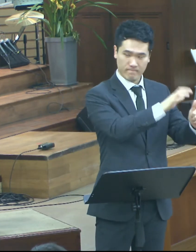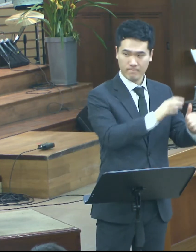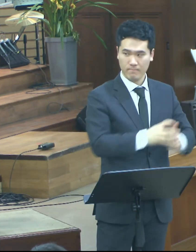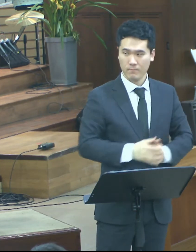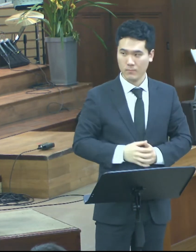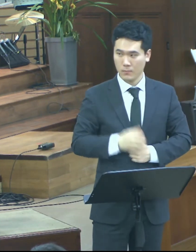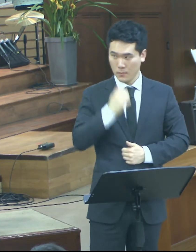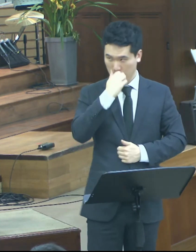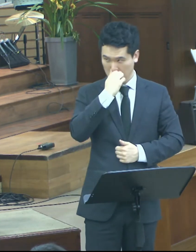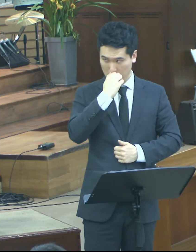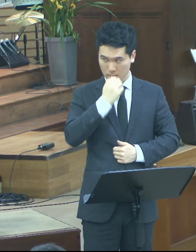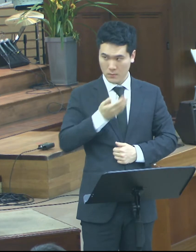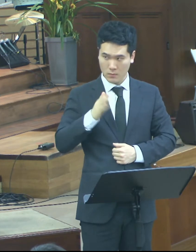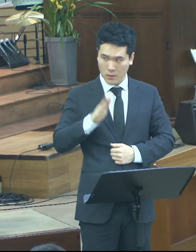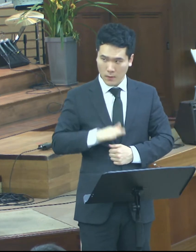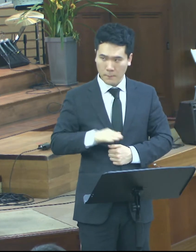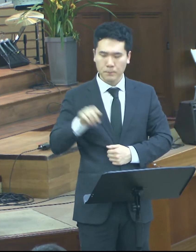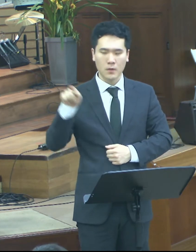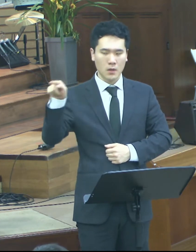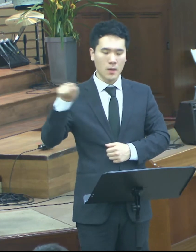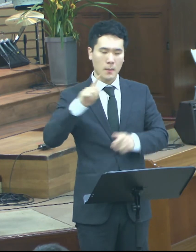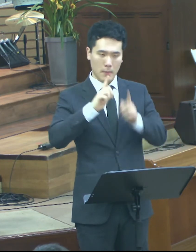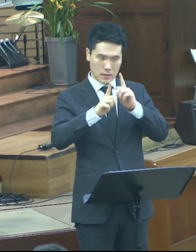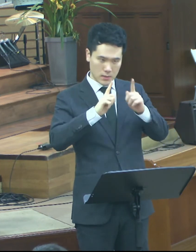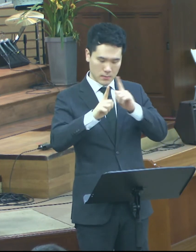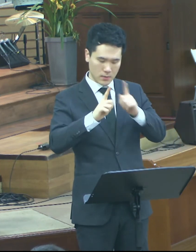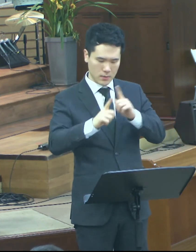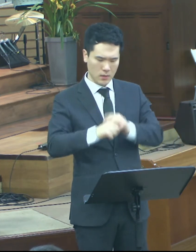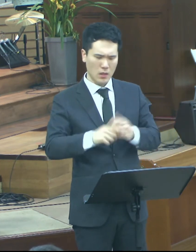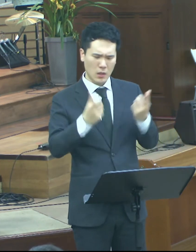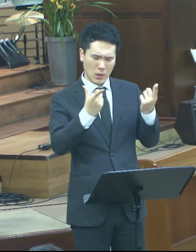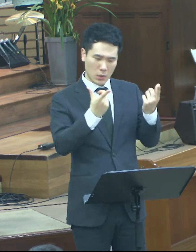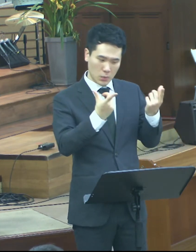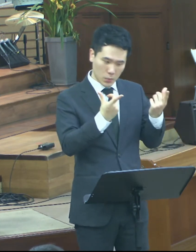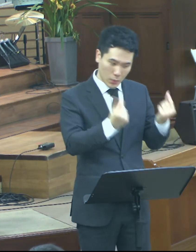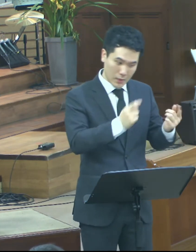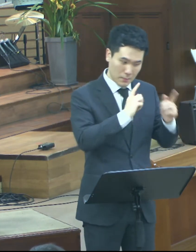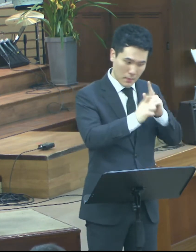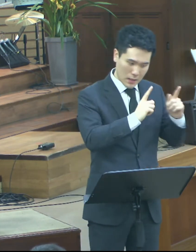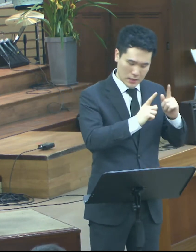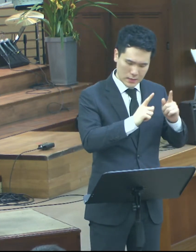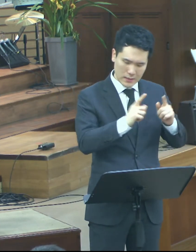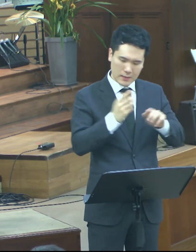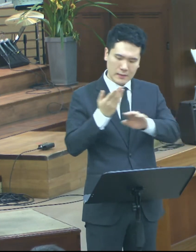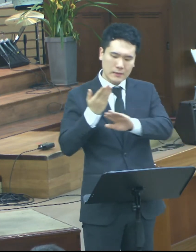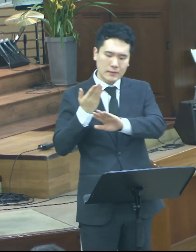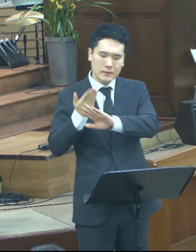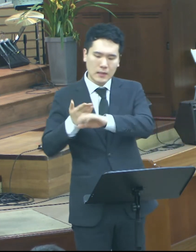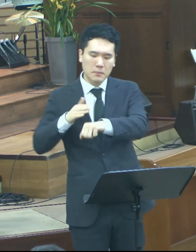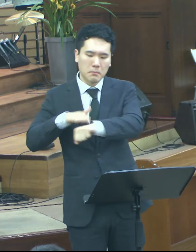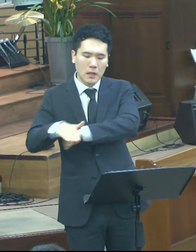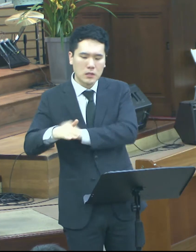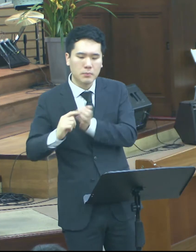말씀은 같은 말을 다르게 표현한 의미 없는 다양한 얘기가 아니에요.